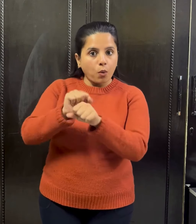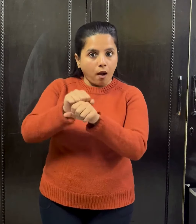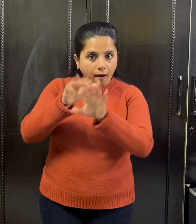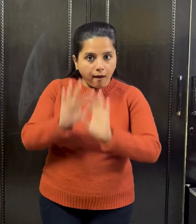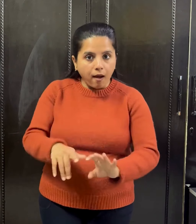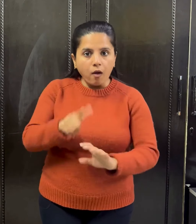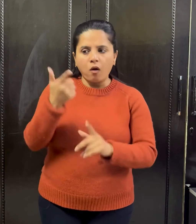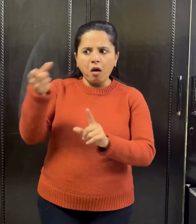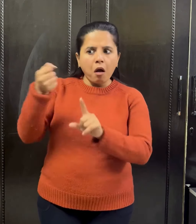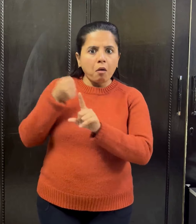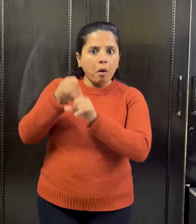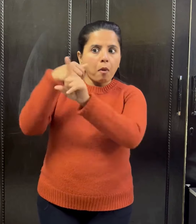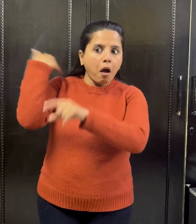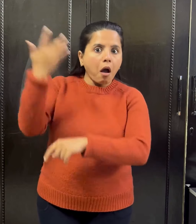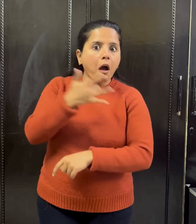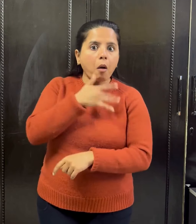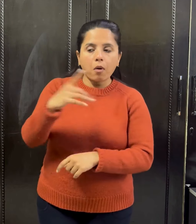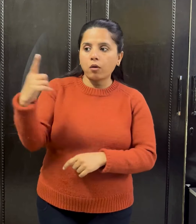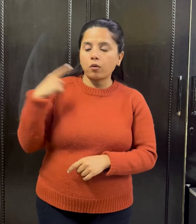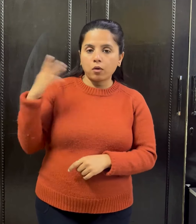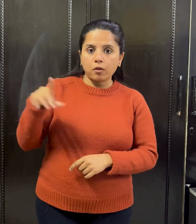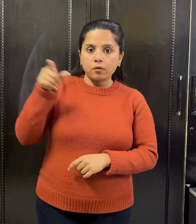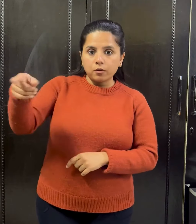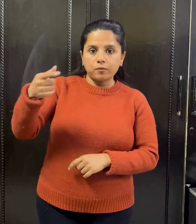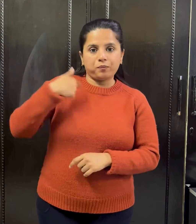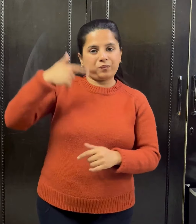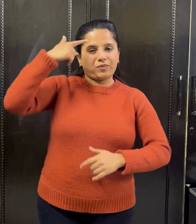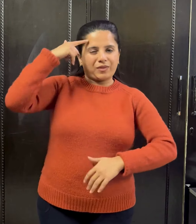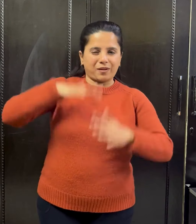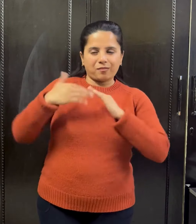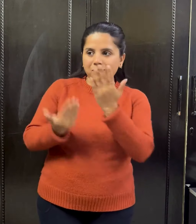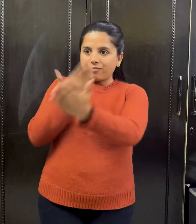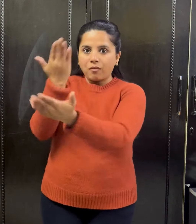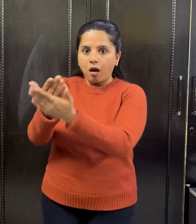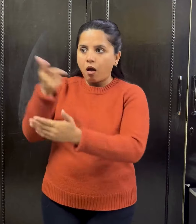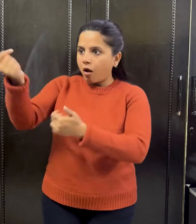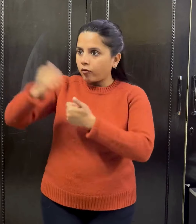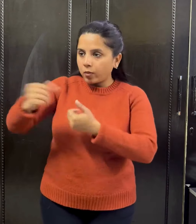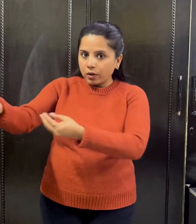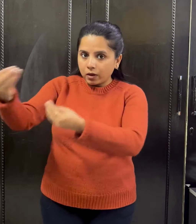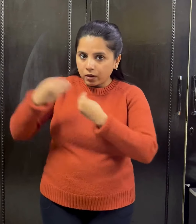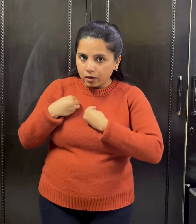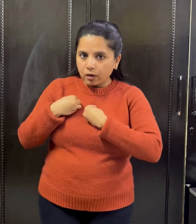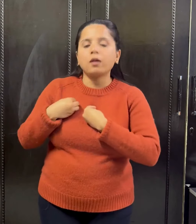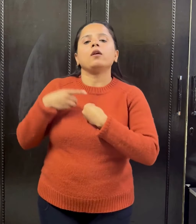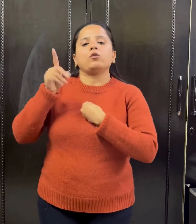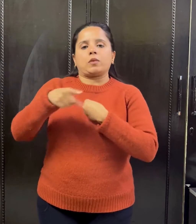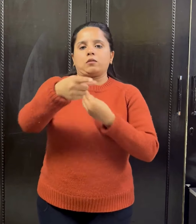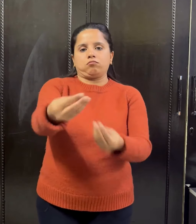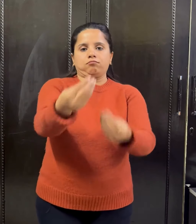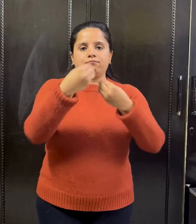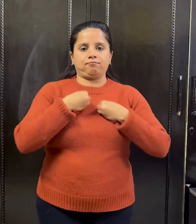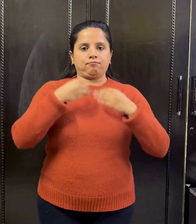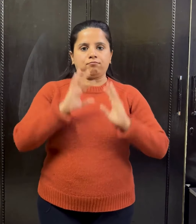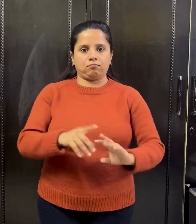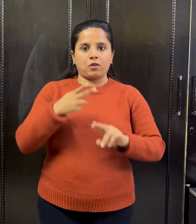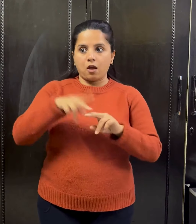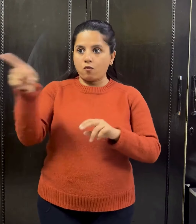एक्टिविस्ट जिसने आपके प्लान पे फीडबैक दिया है उनका डिटेल्स प्रोवाइड करेंगे, जैसे कि उनका